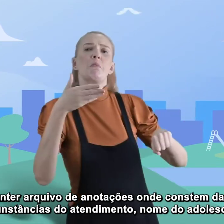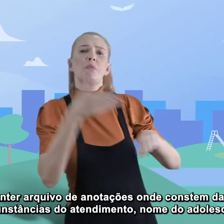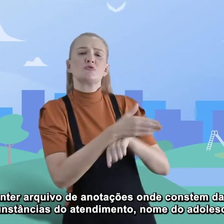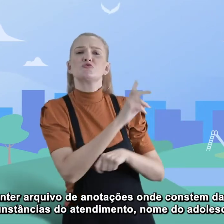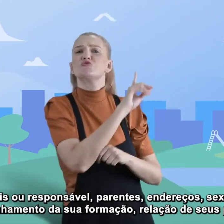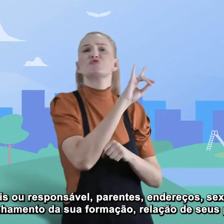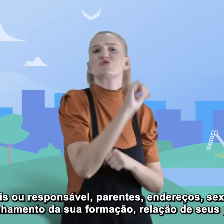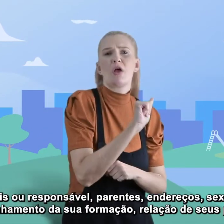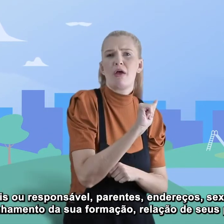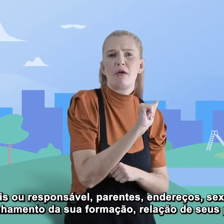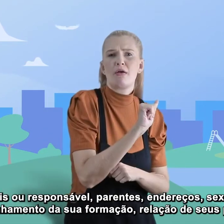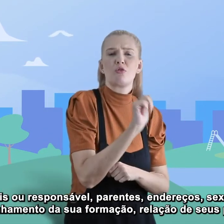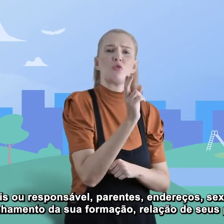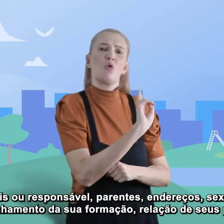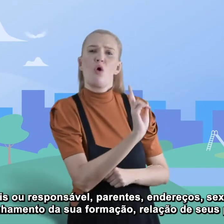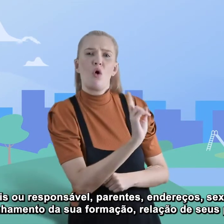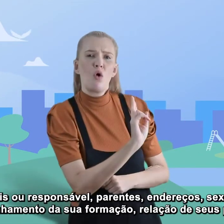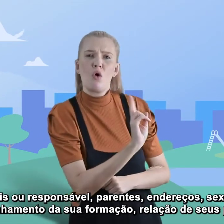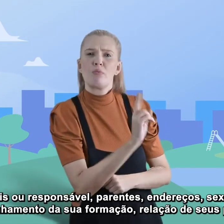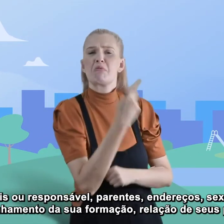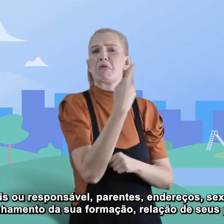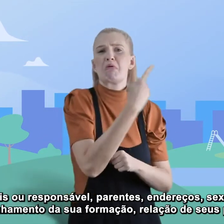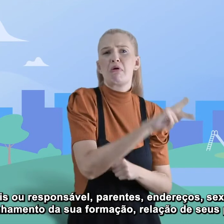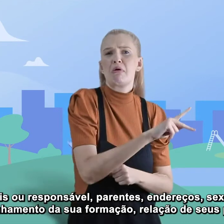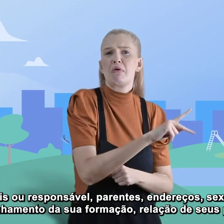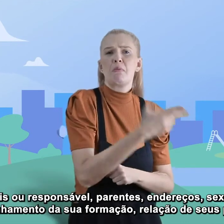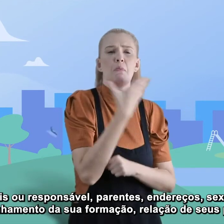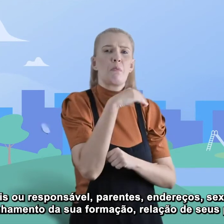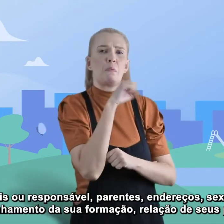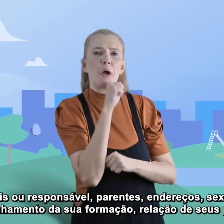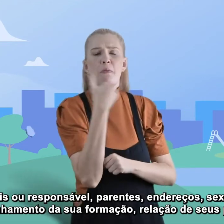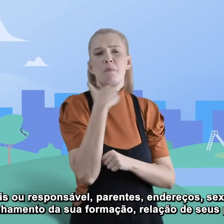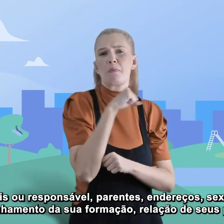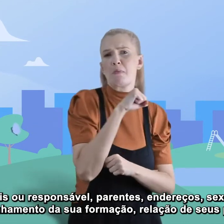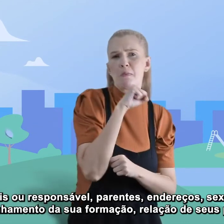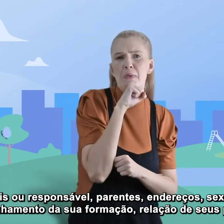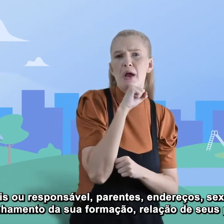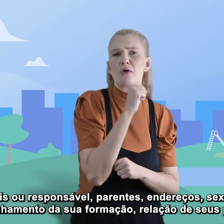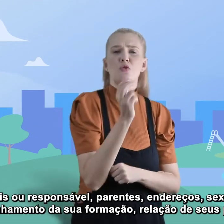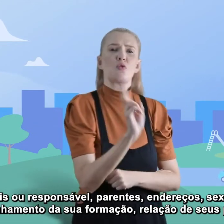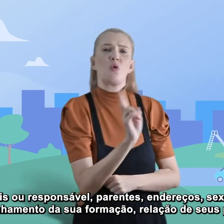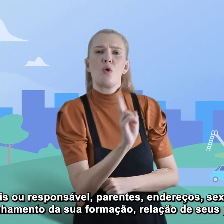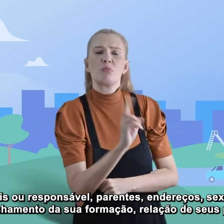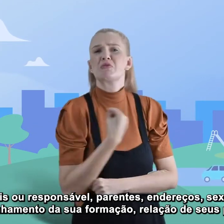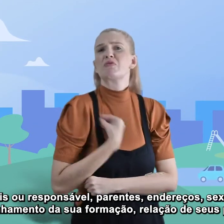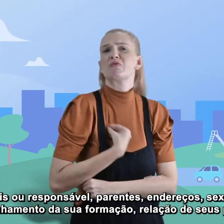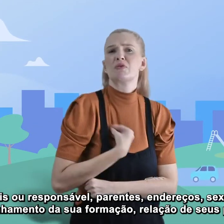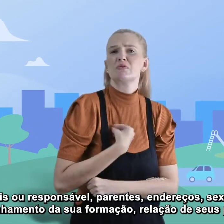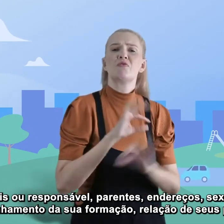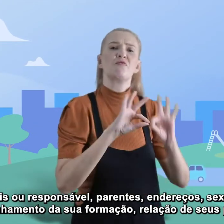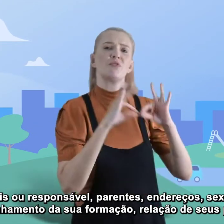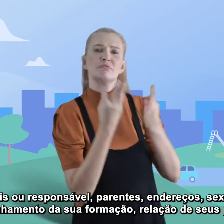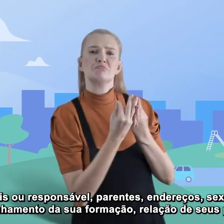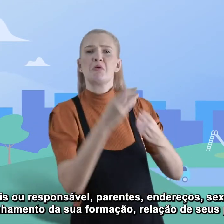adolescente, seus pais ou responsável, parentes, endereços,